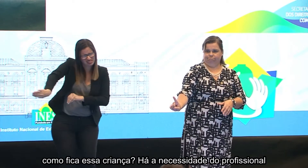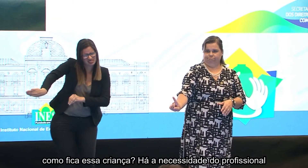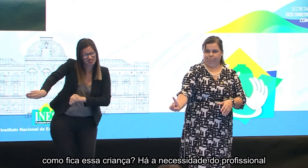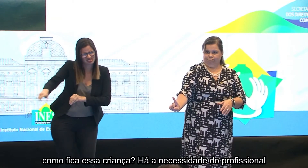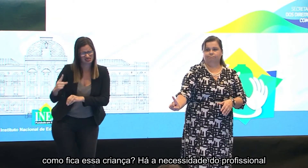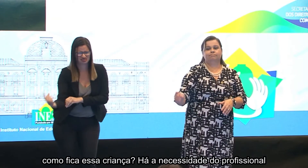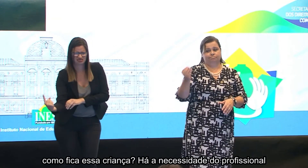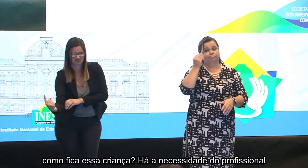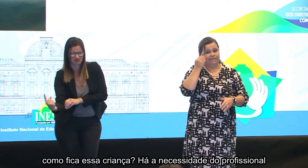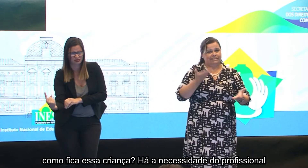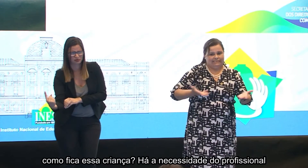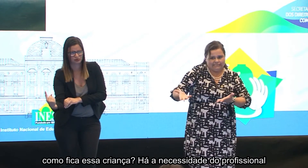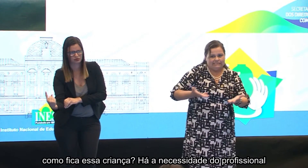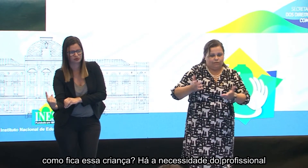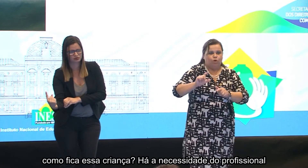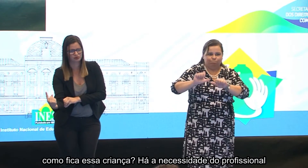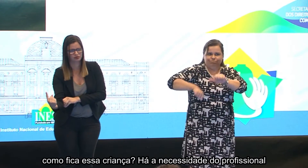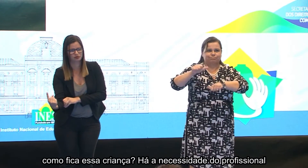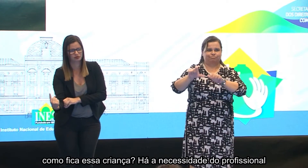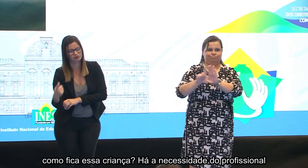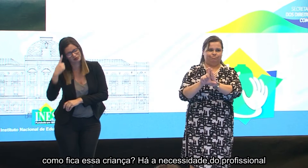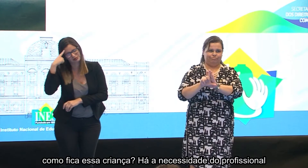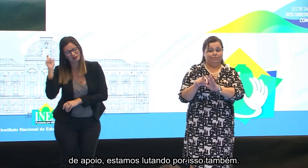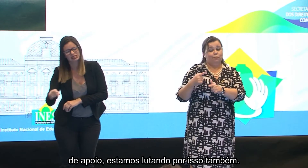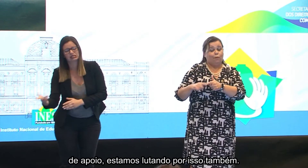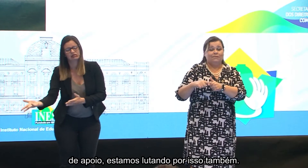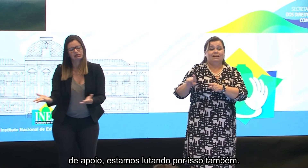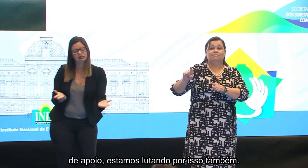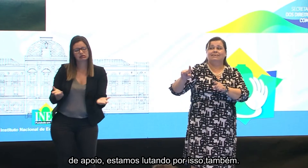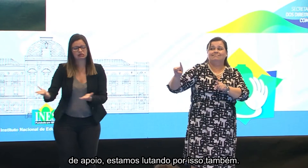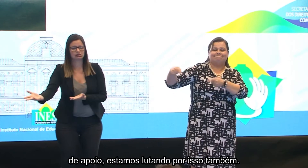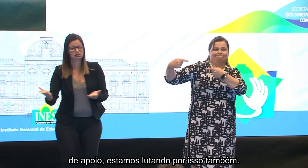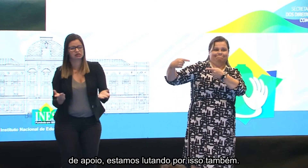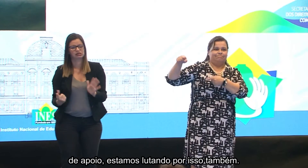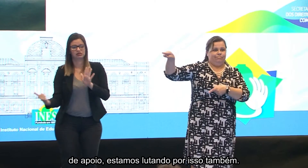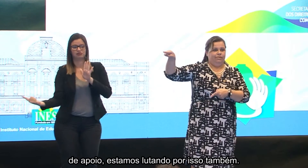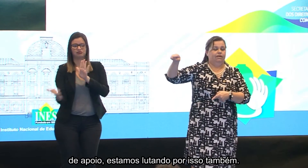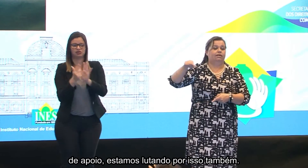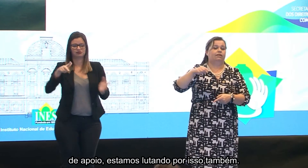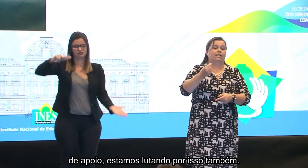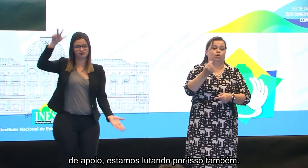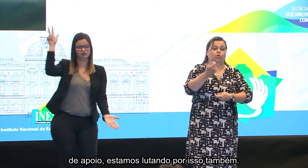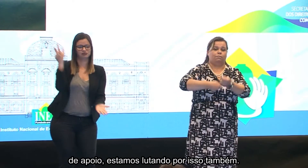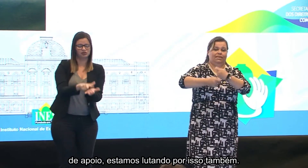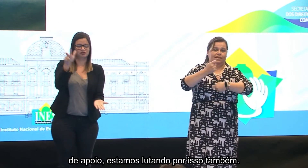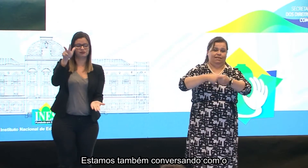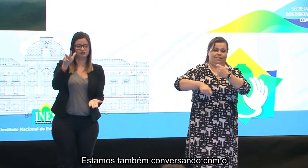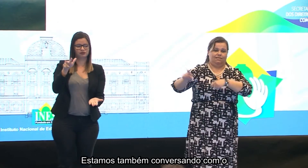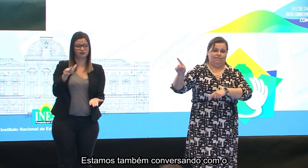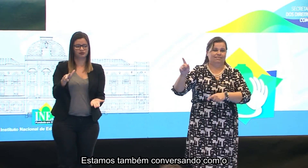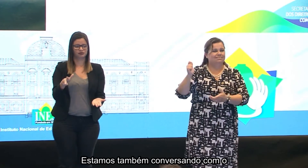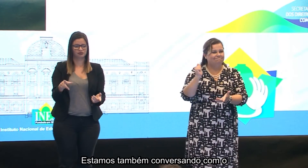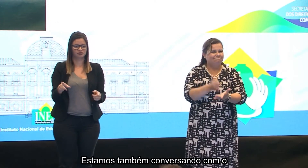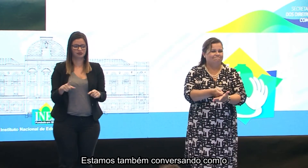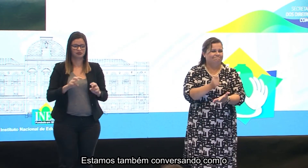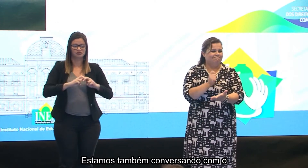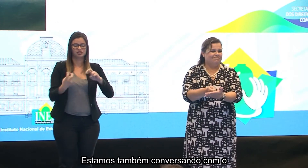criança? Então, há necessidade do profissional de apoio, estamos lutando por isso também, só que estamos